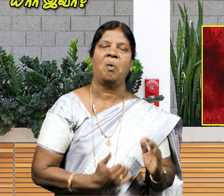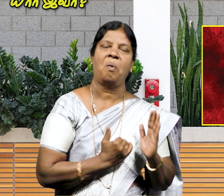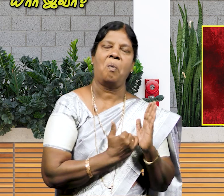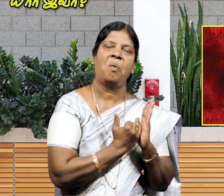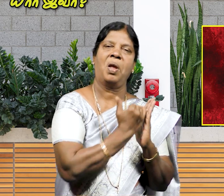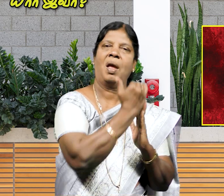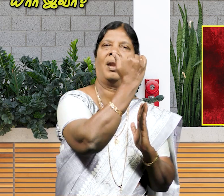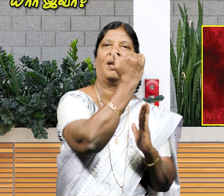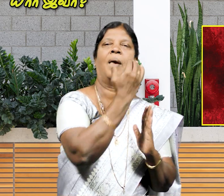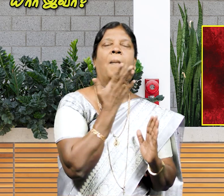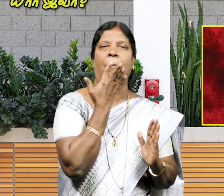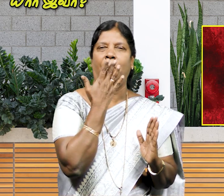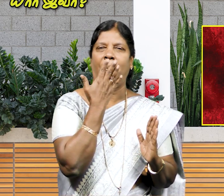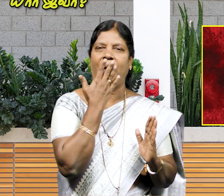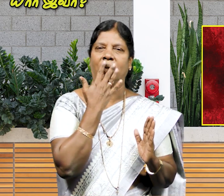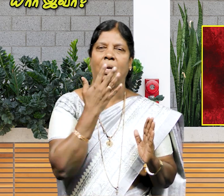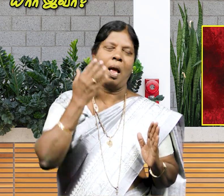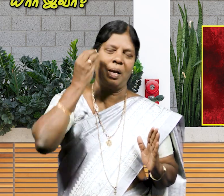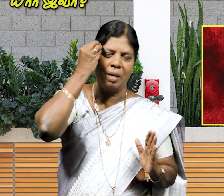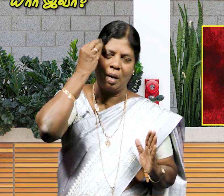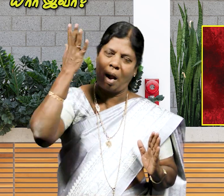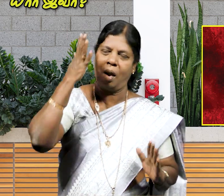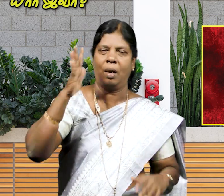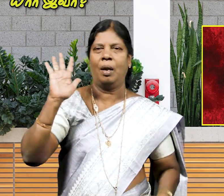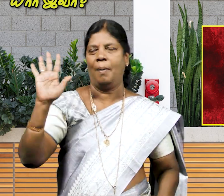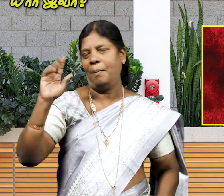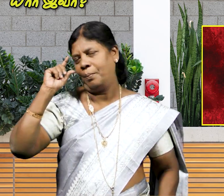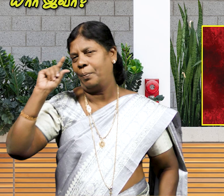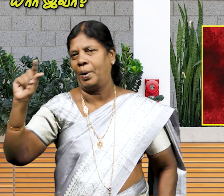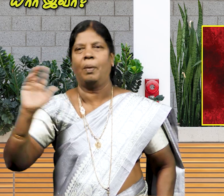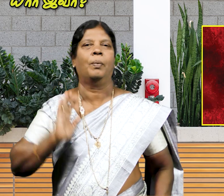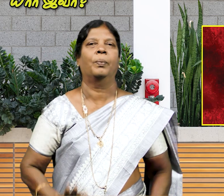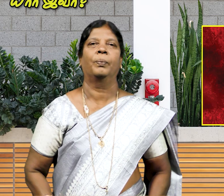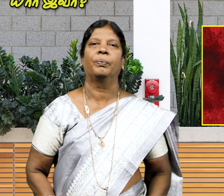உயர் கல்வியை கற்றிருந்த ஒரு மனிதனுடைய பார்வையில்